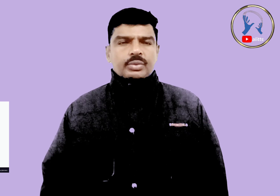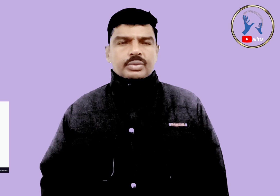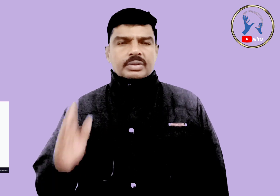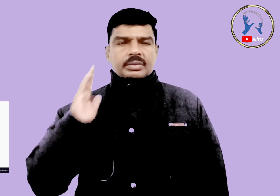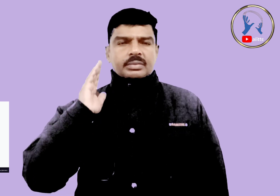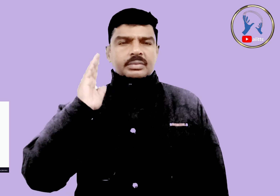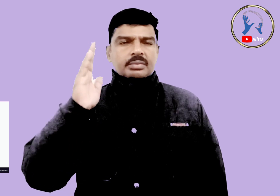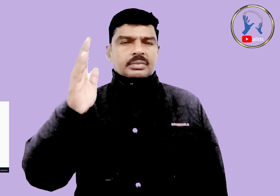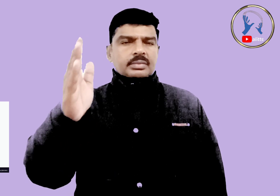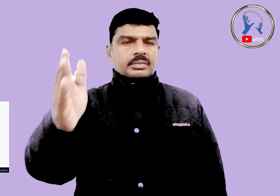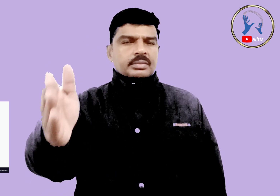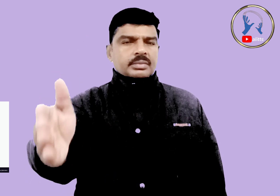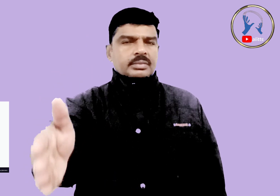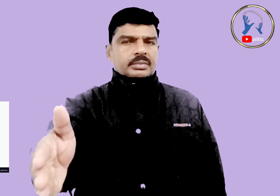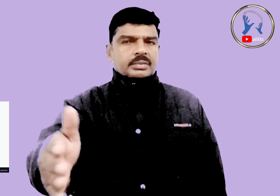दूर।